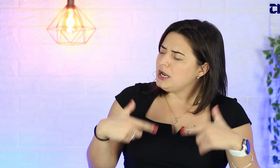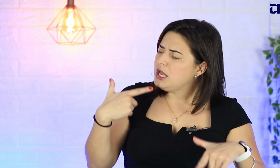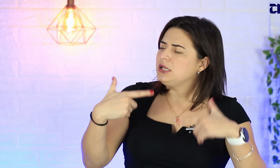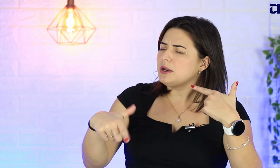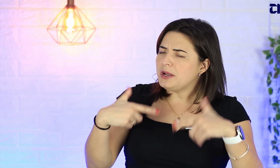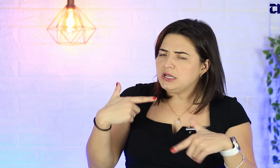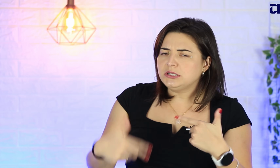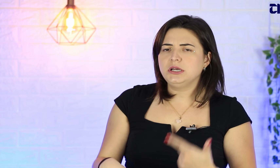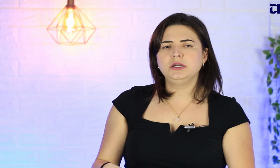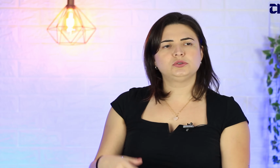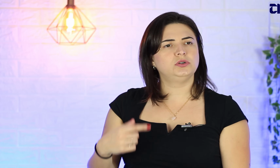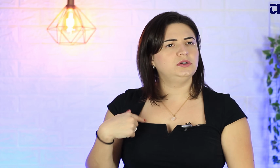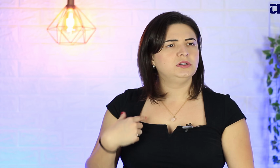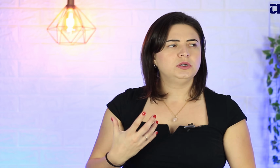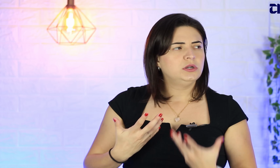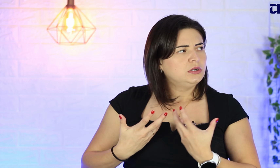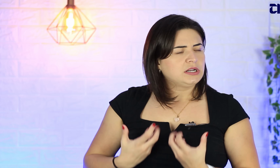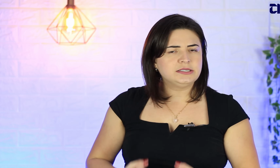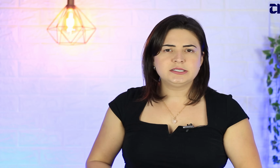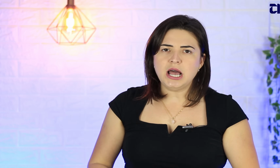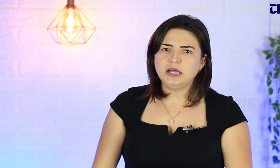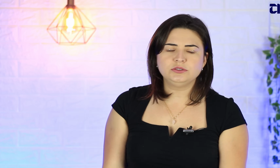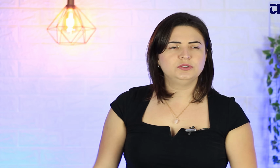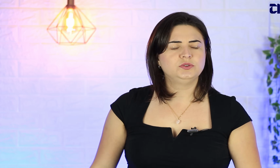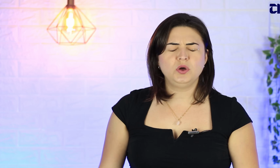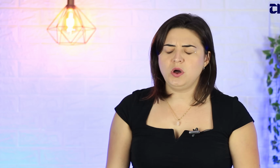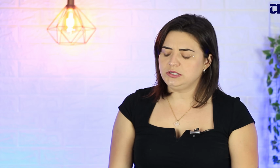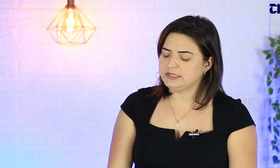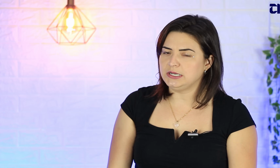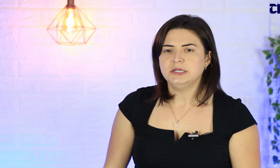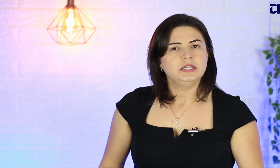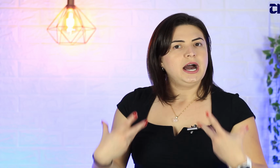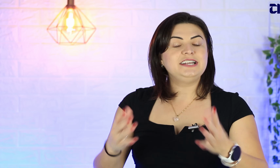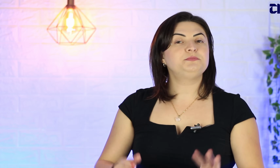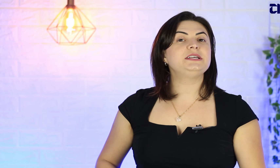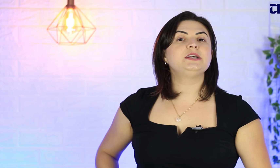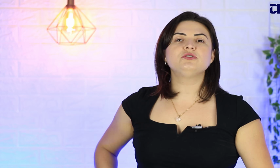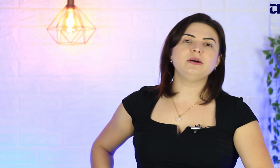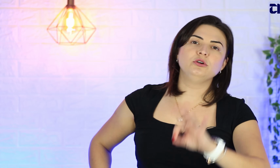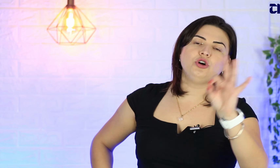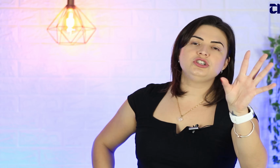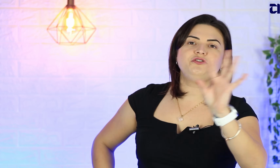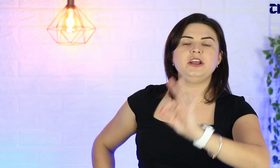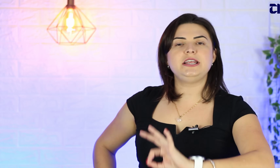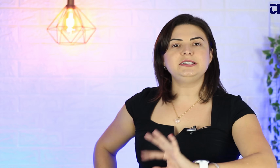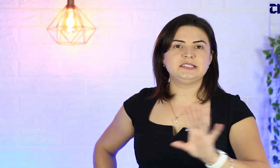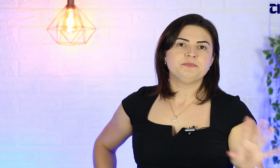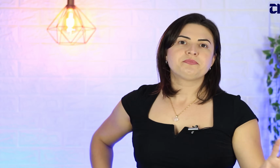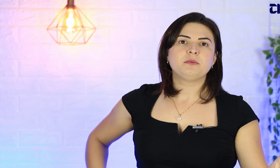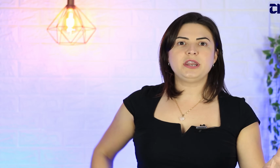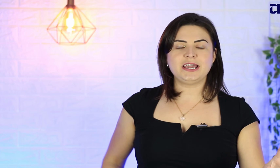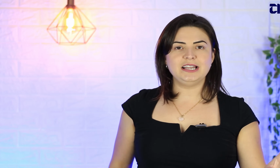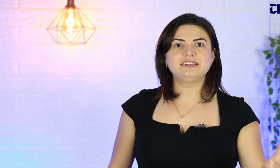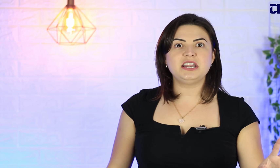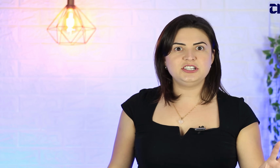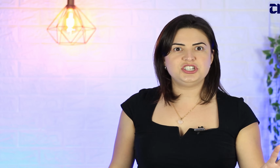trabalhei, trabalhei tanto. Cansado. Nossa. A expressão já mudou de feliz para aquela triste.